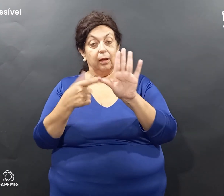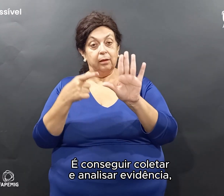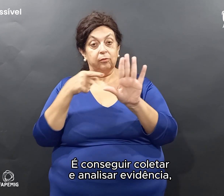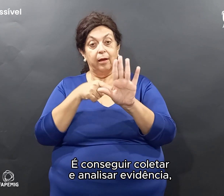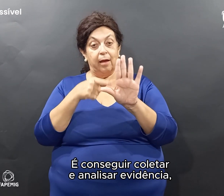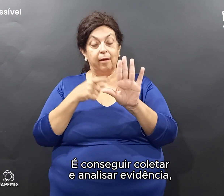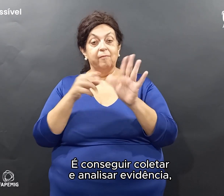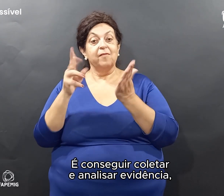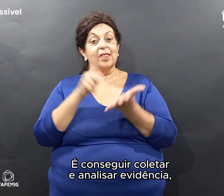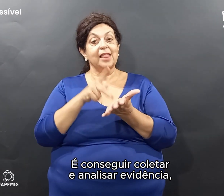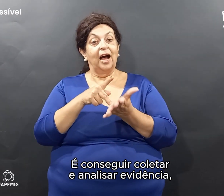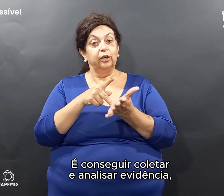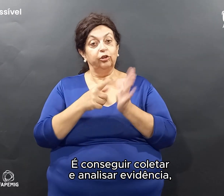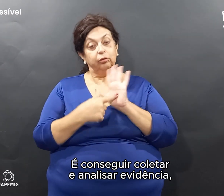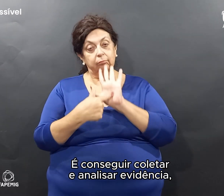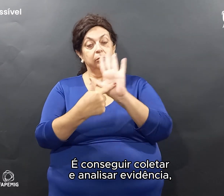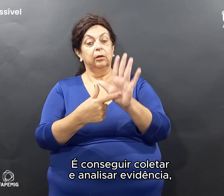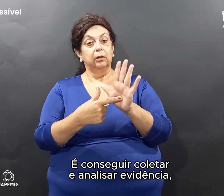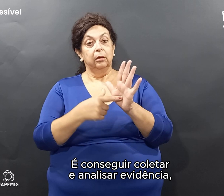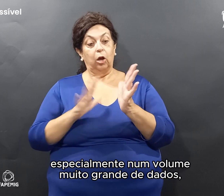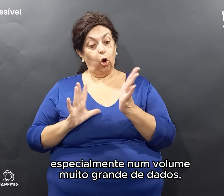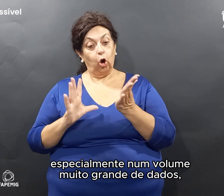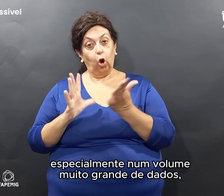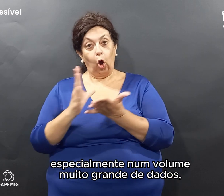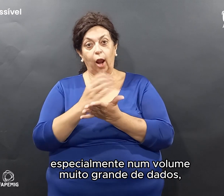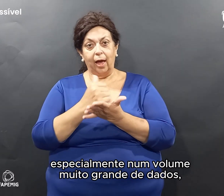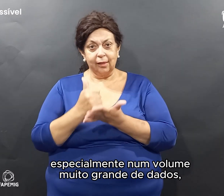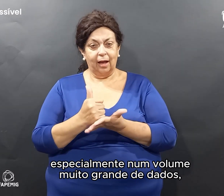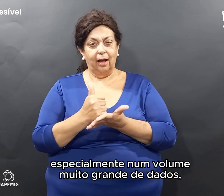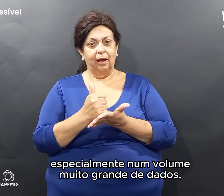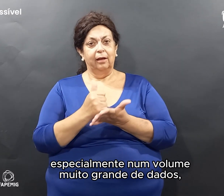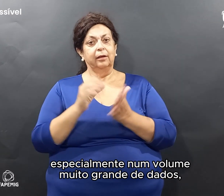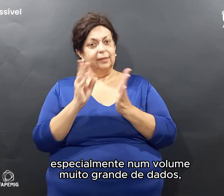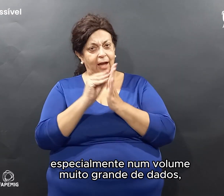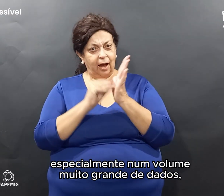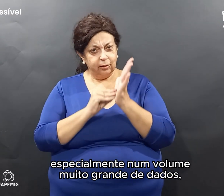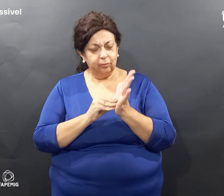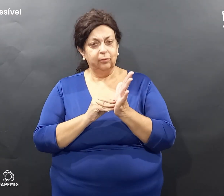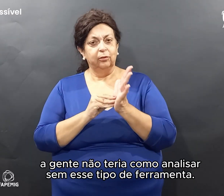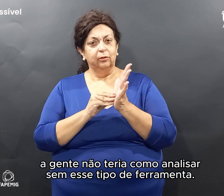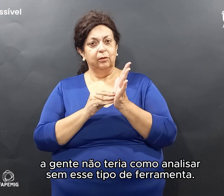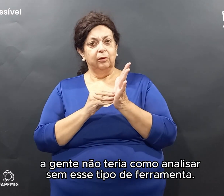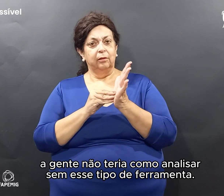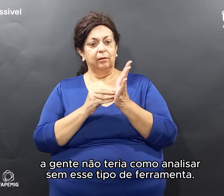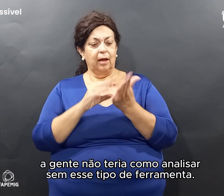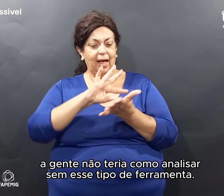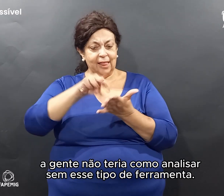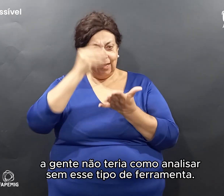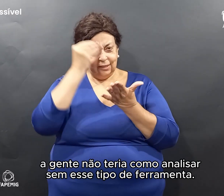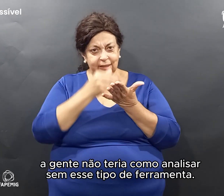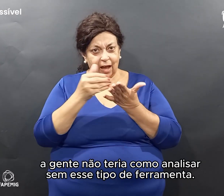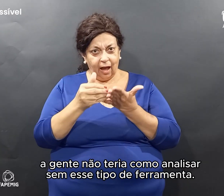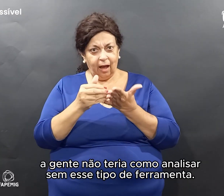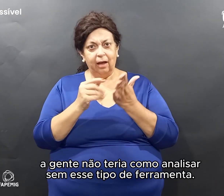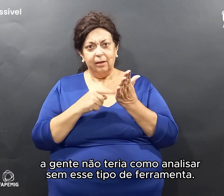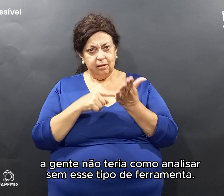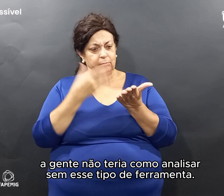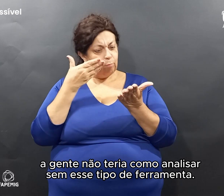É conseguir coletar e analisar a evidência, especialmente num volume muito grande de dados, que a gente não teria como analisar sem esse tipo de